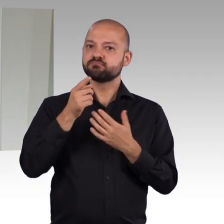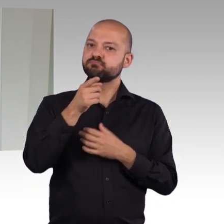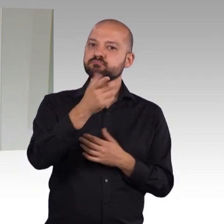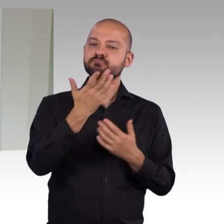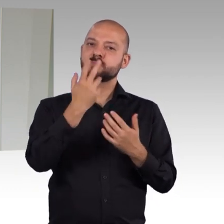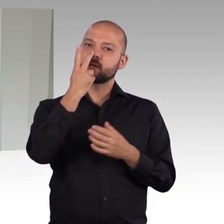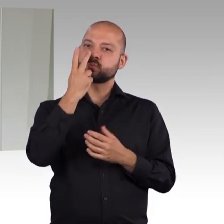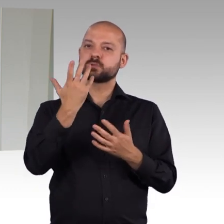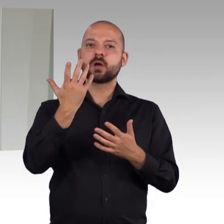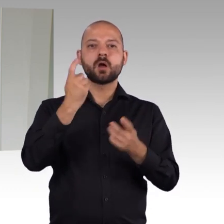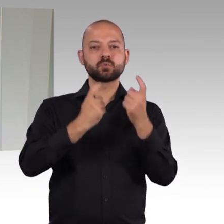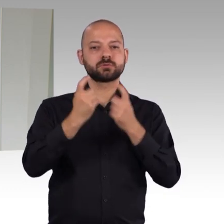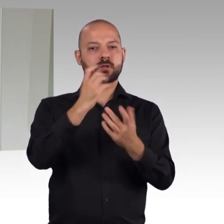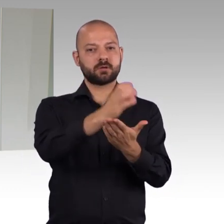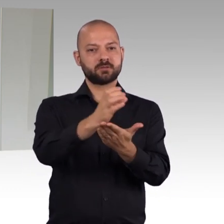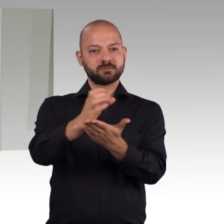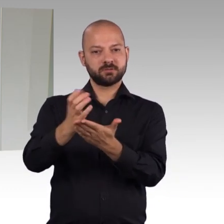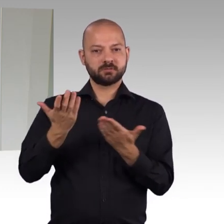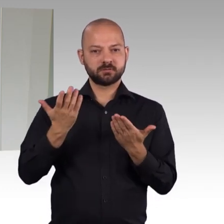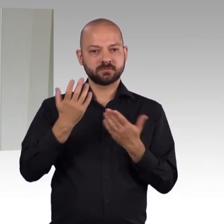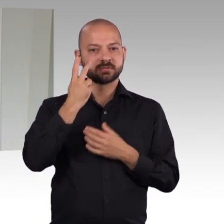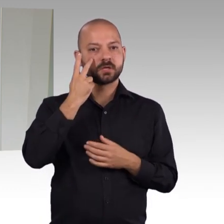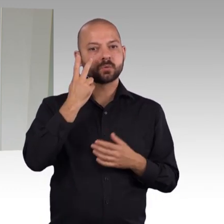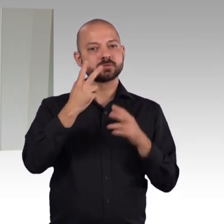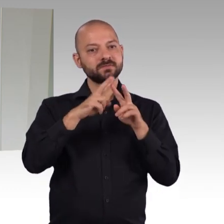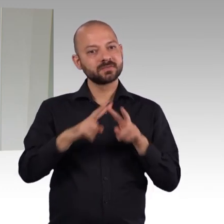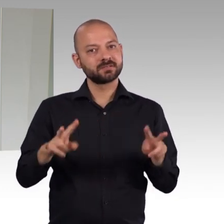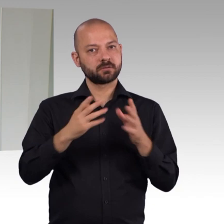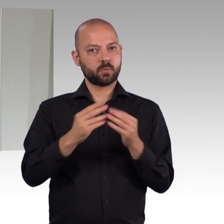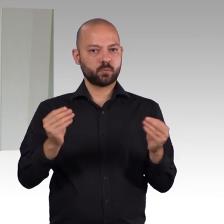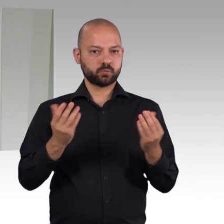einer Exit-Strategie, sobald sie möglich ist, umgesetzt zu werden.